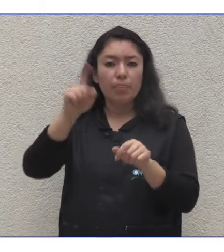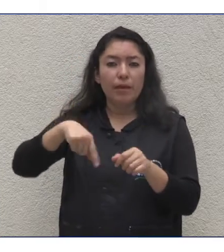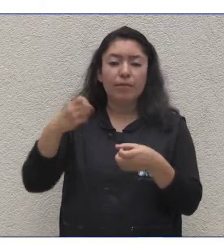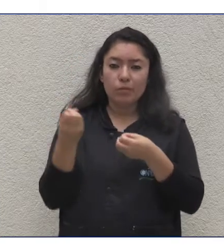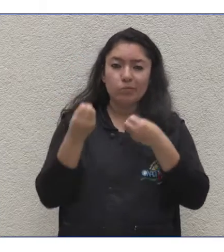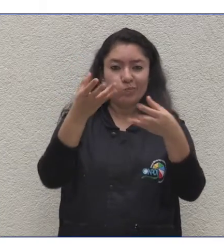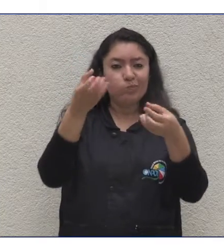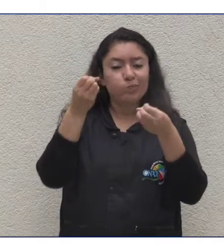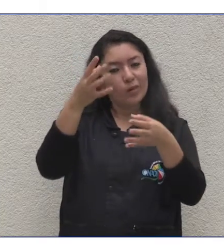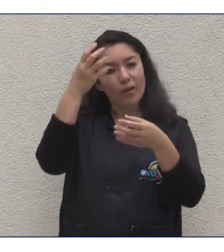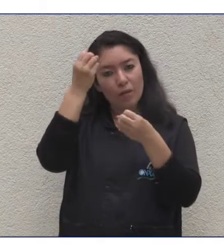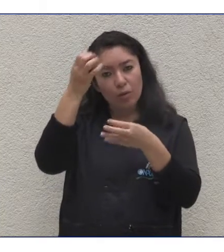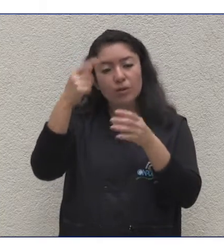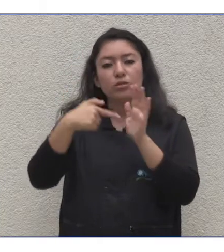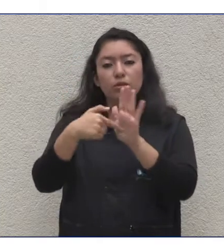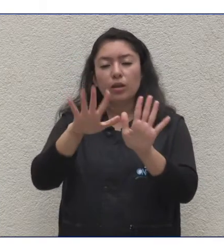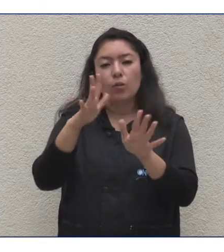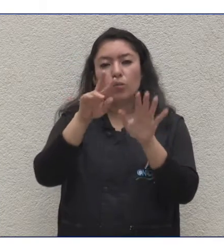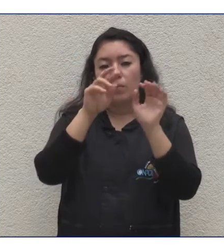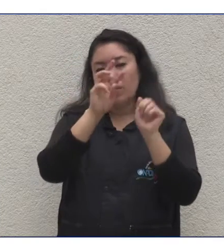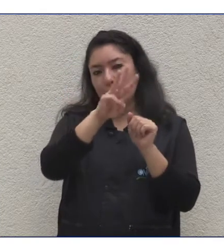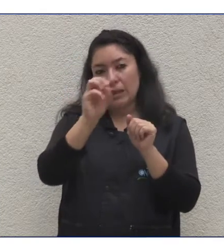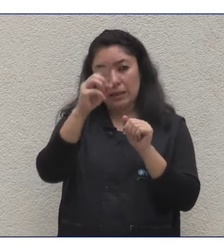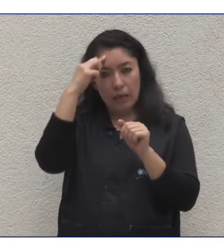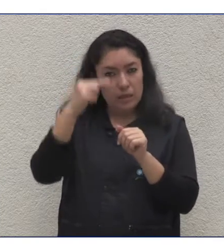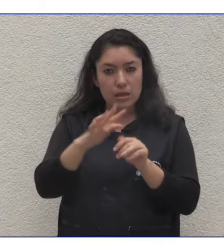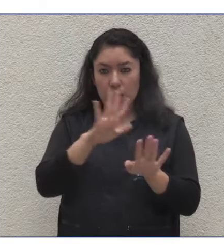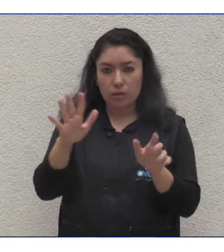su información en un plazo no mayor de 30 días